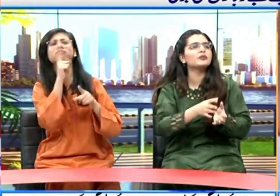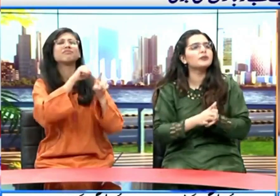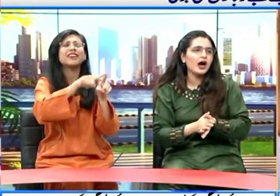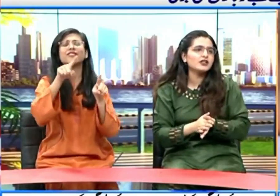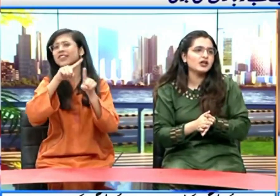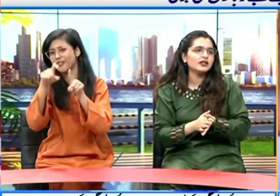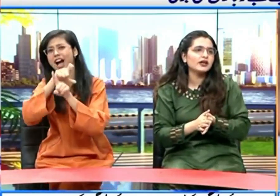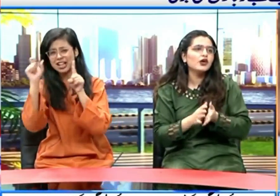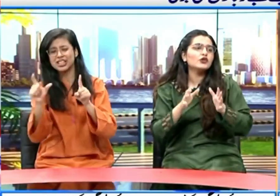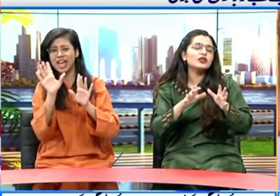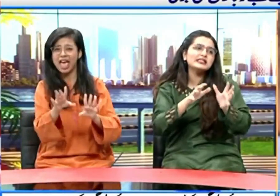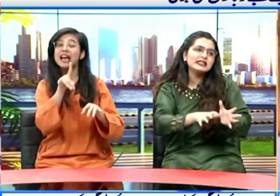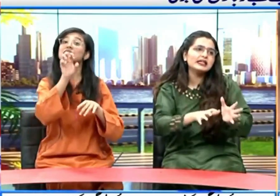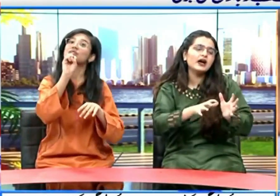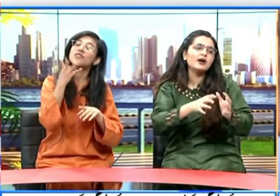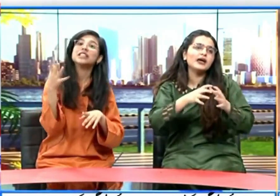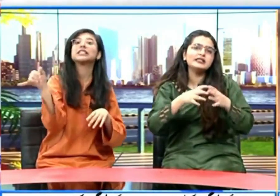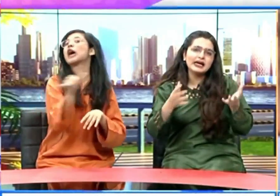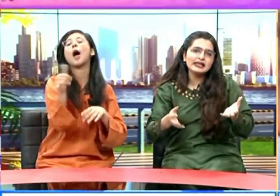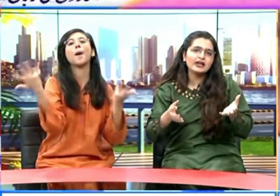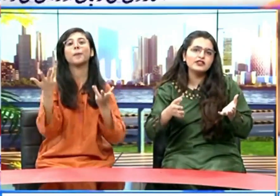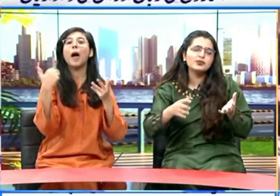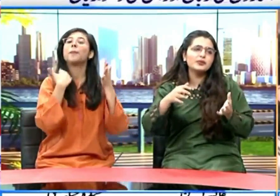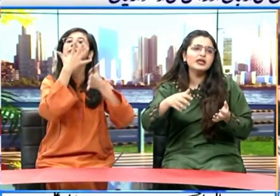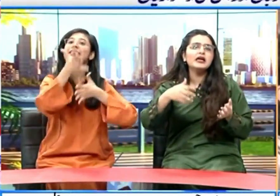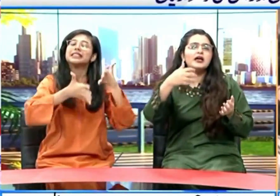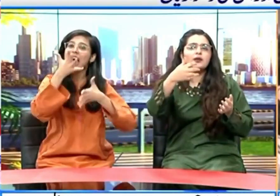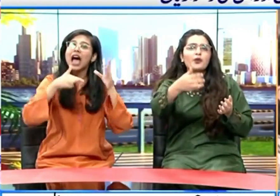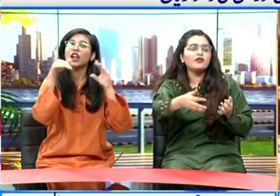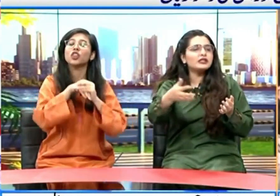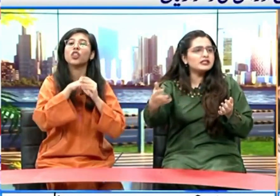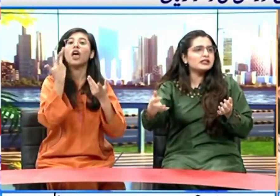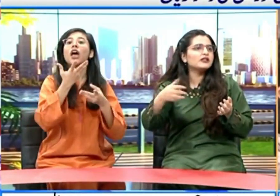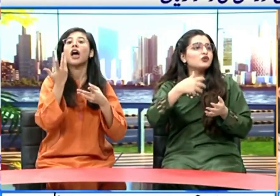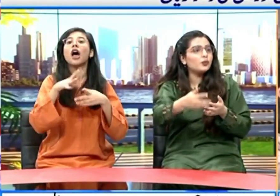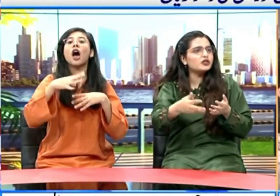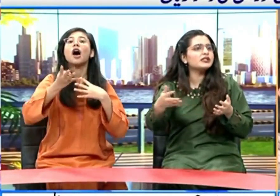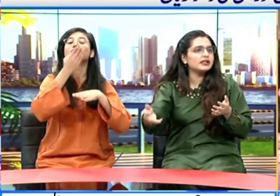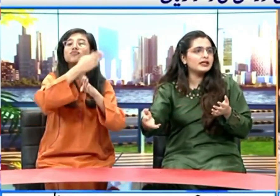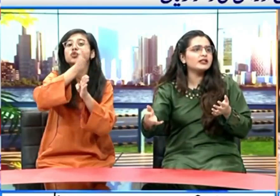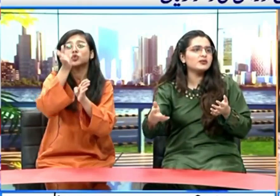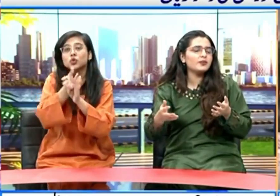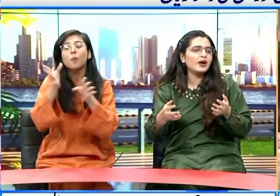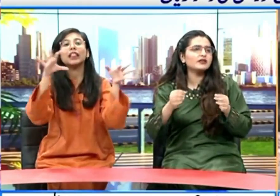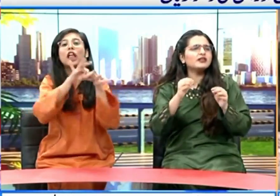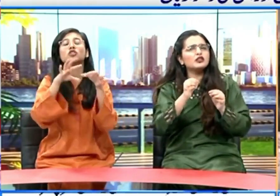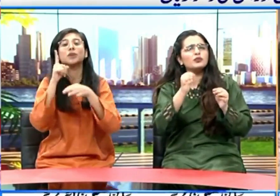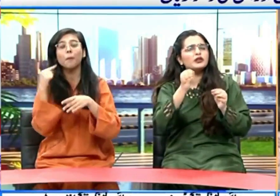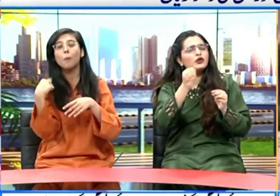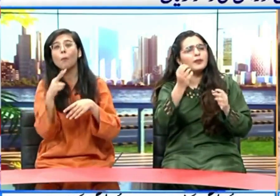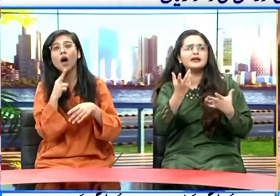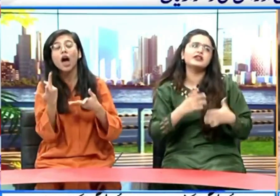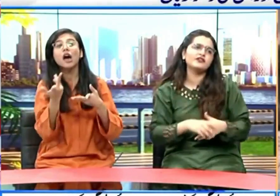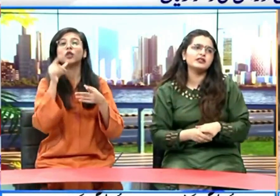کلچر میں بھی آ جاتے ہیں. تو اسی طرح ہماری سائن لینگویج میں بھی پروونس صوبوں سے ریلیٹڈ جب ہم بات کرتے ہیں تو